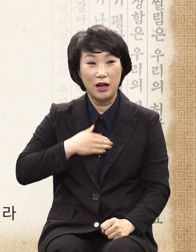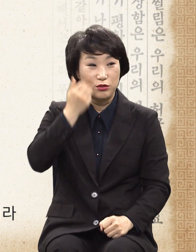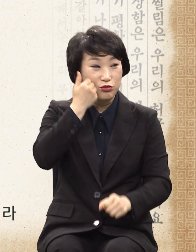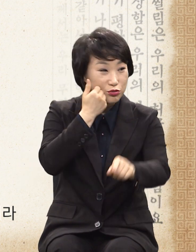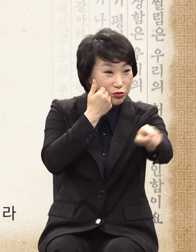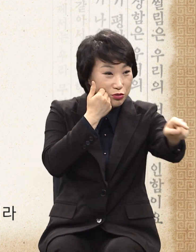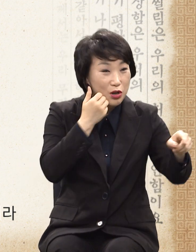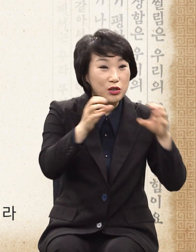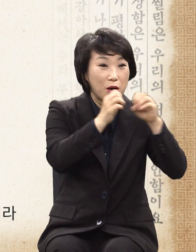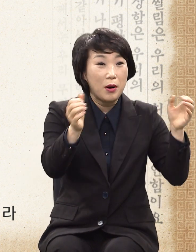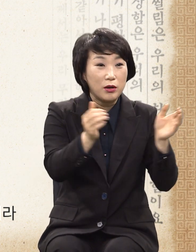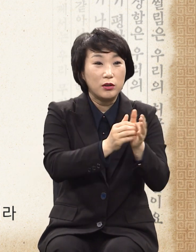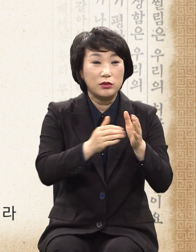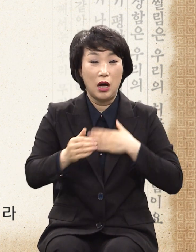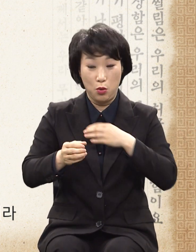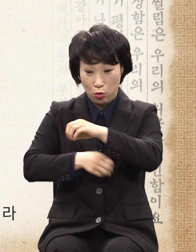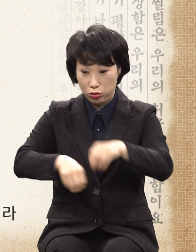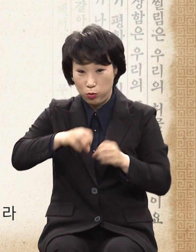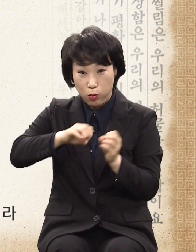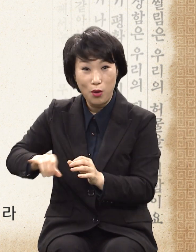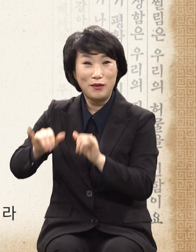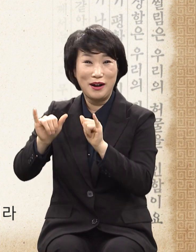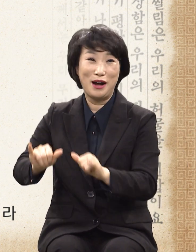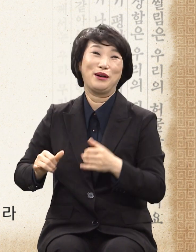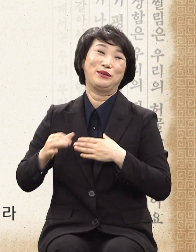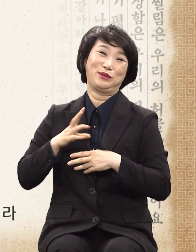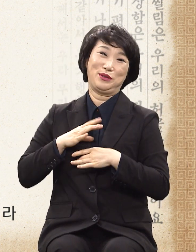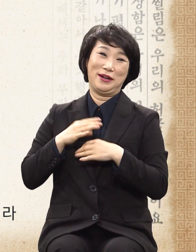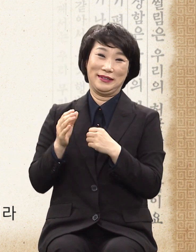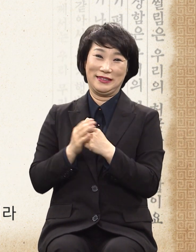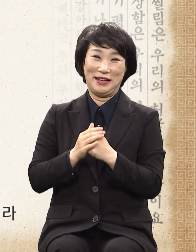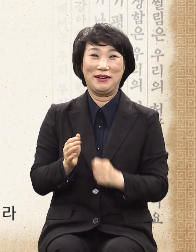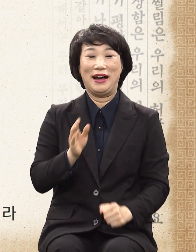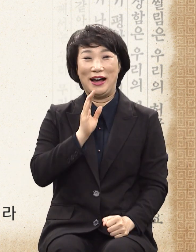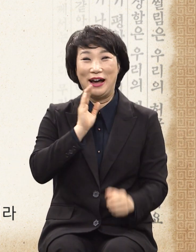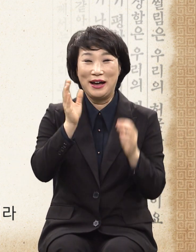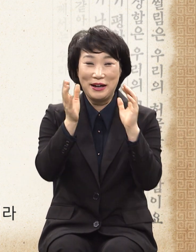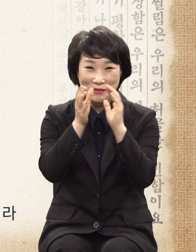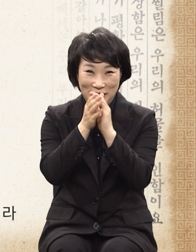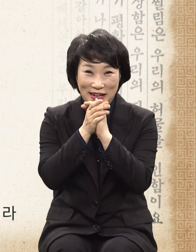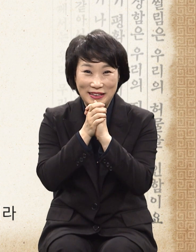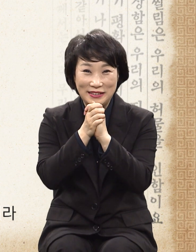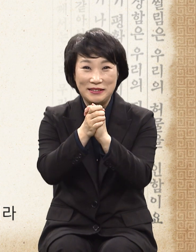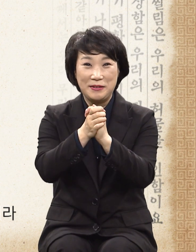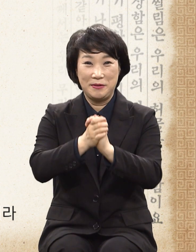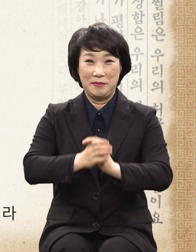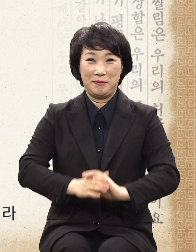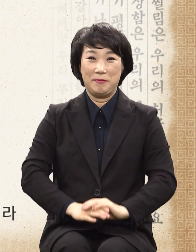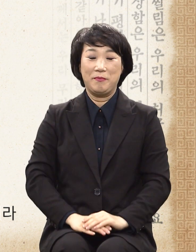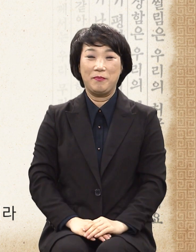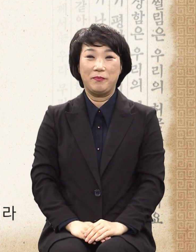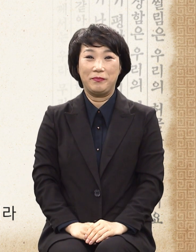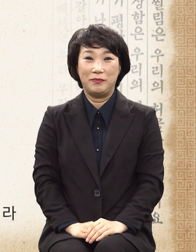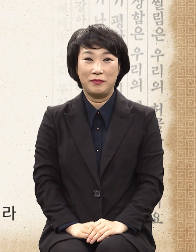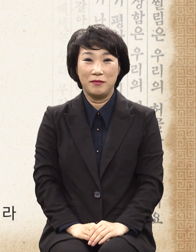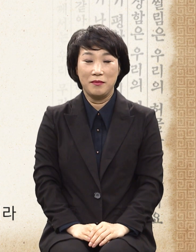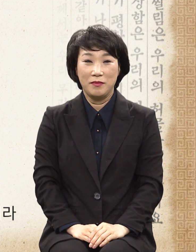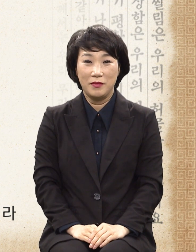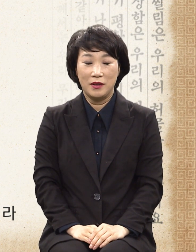남에게 전파한 후에 자기가 도리어 버림이 될까 두려워함이로라. 아멘. 아멘.